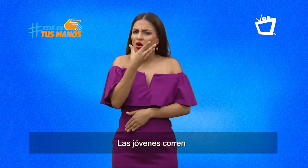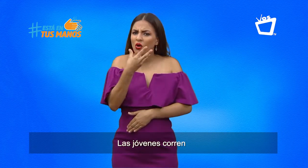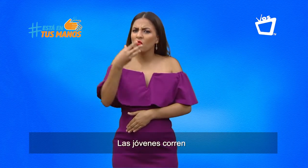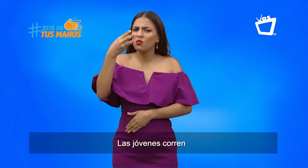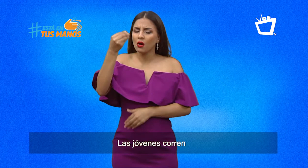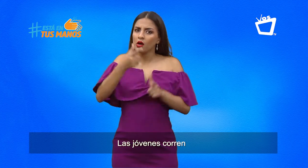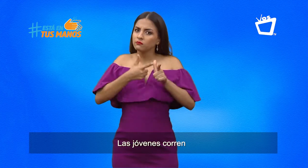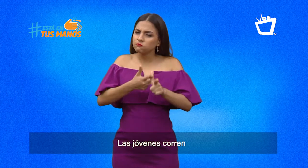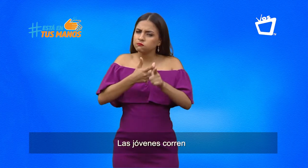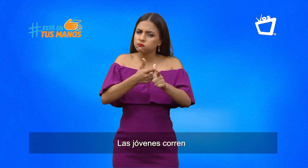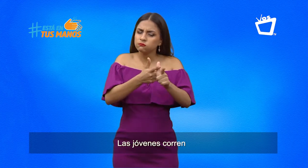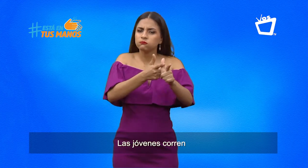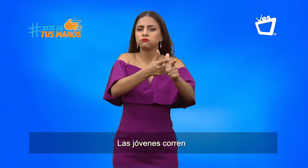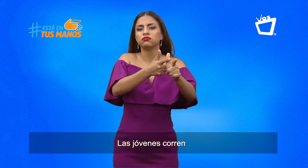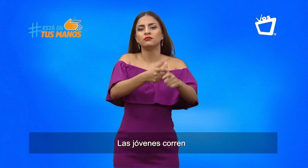las jóvenes corren